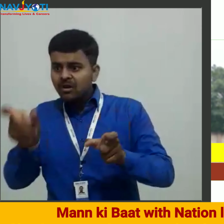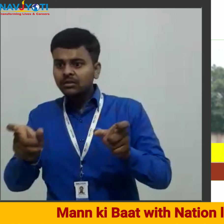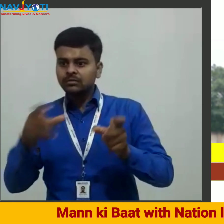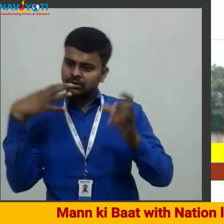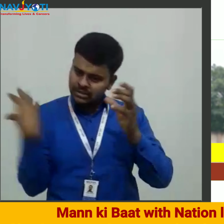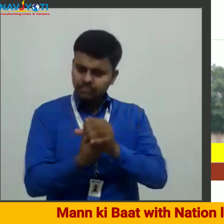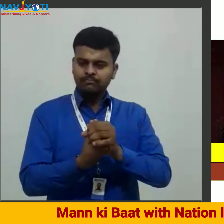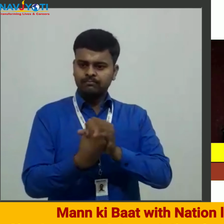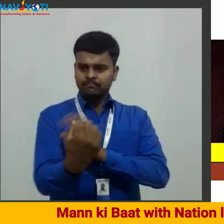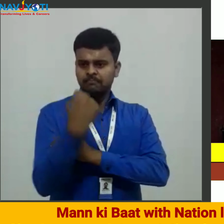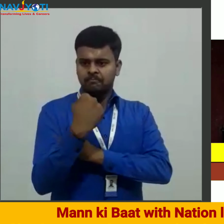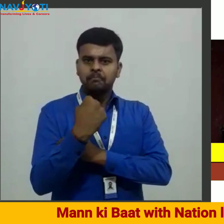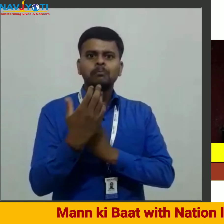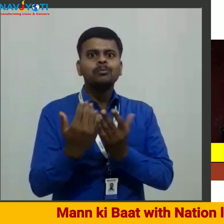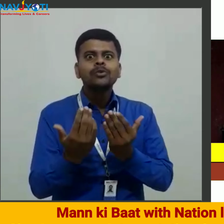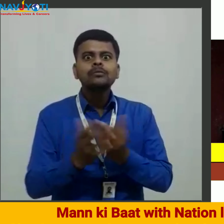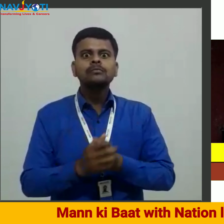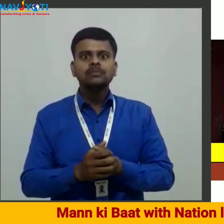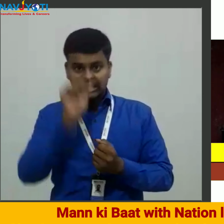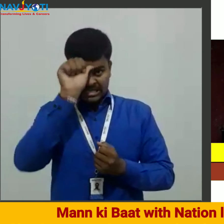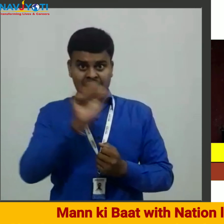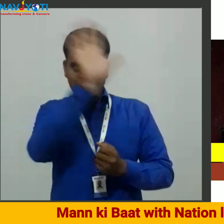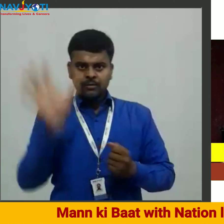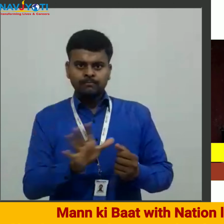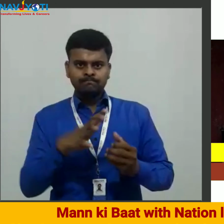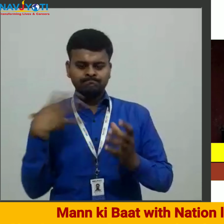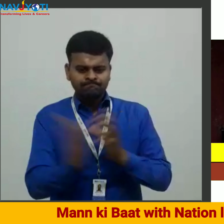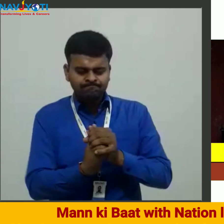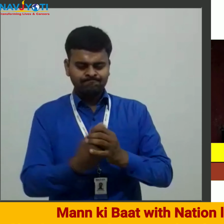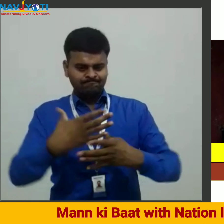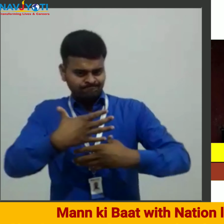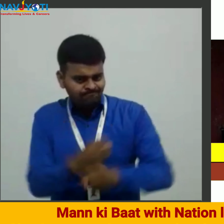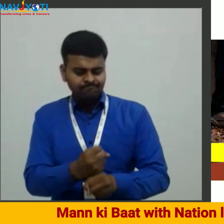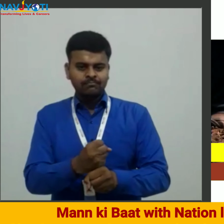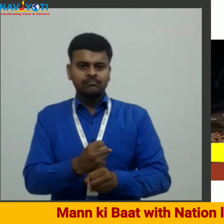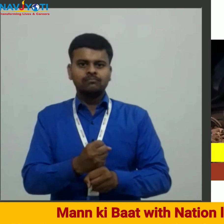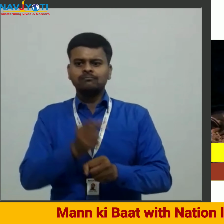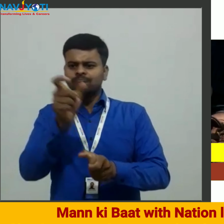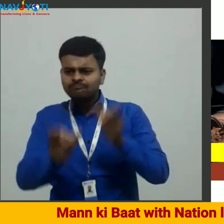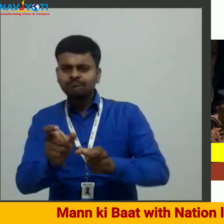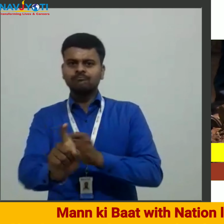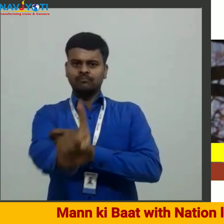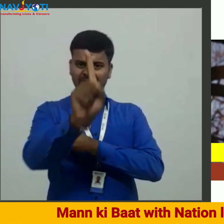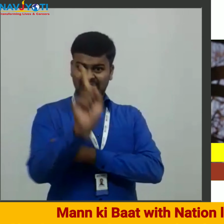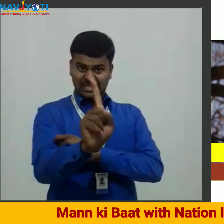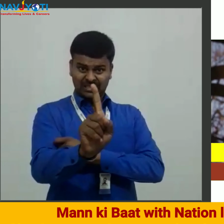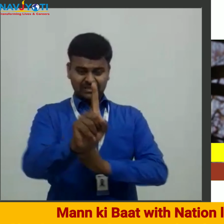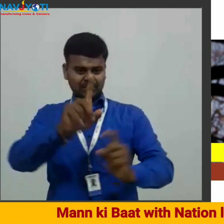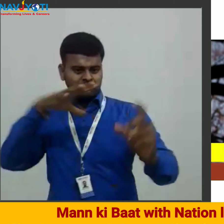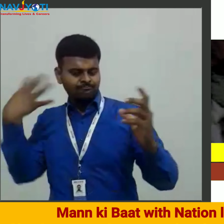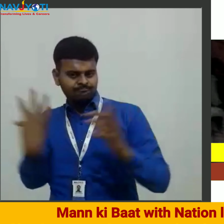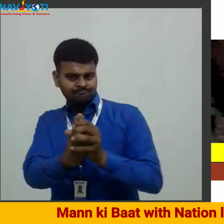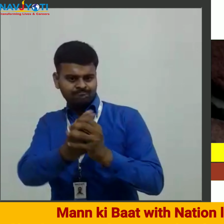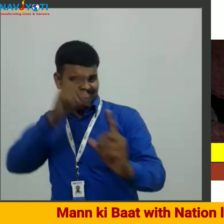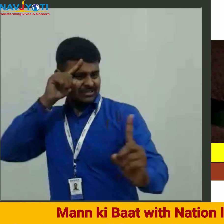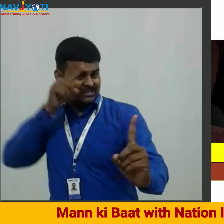सारी बातों से पता चलता है हम सबको एक मन, एक मजबूत धागे से पिरो दिया